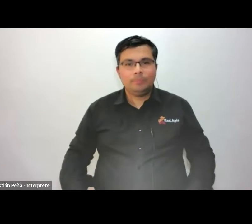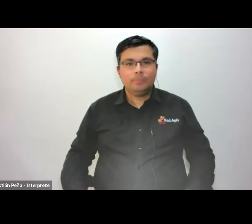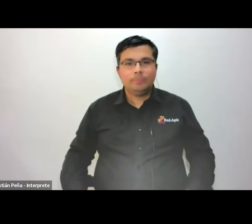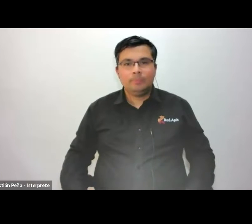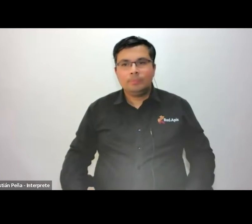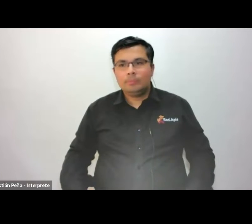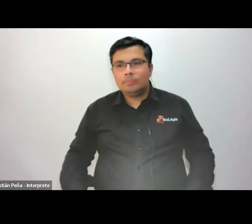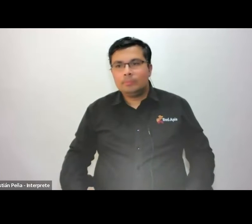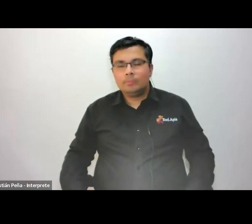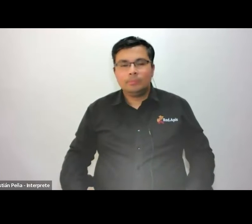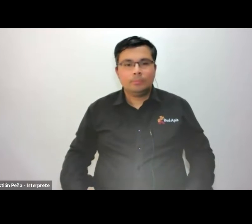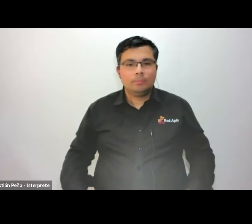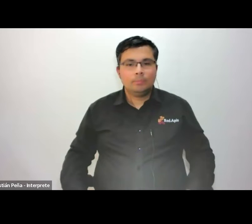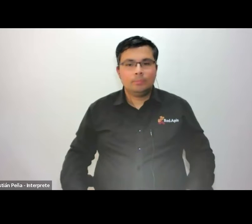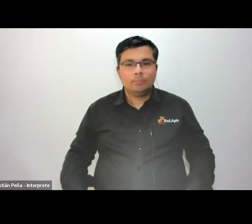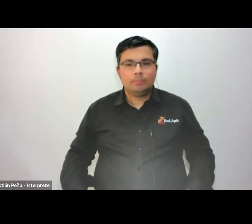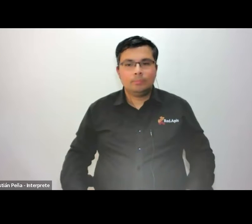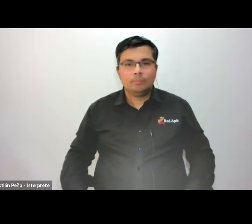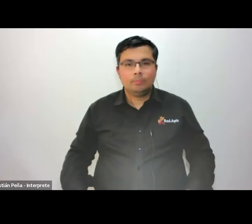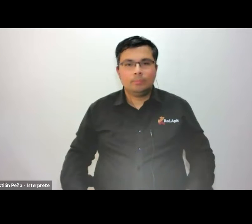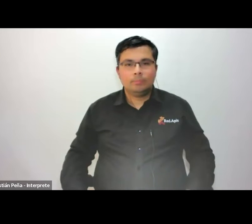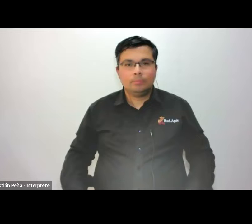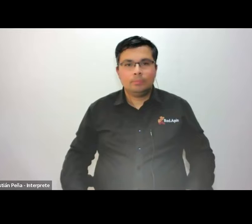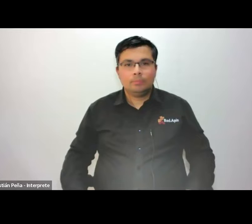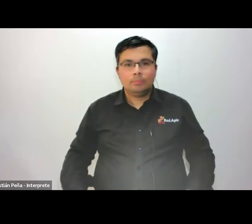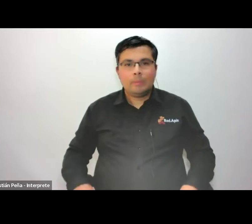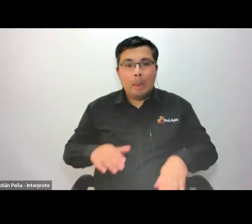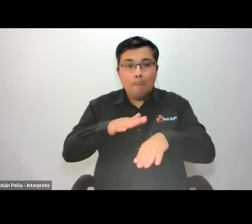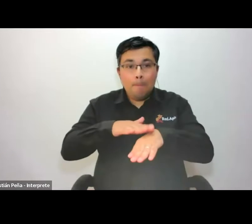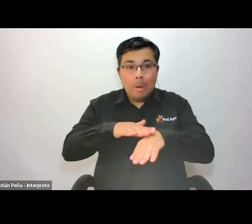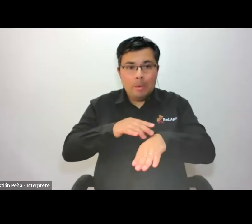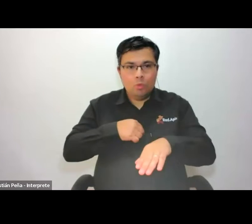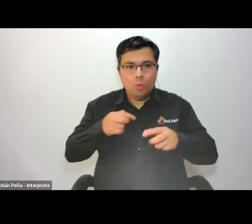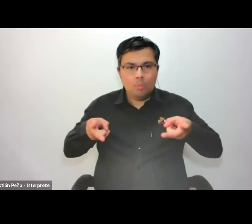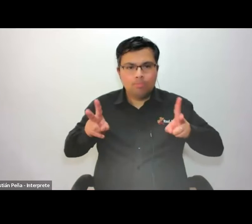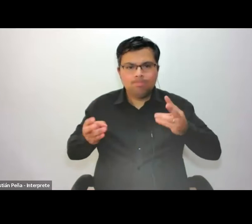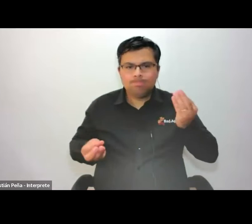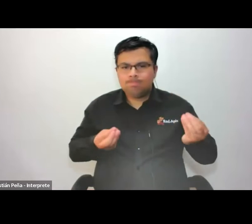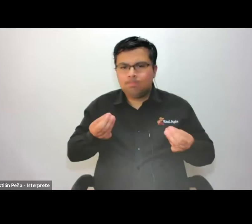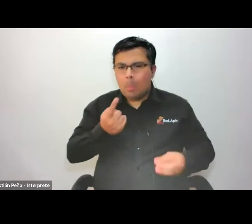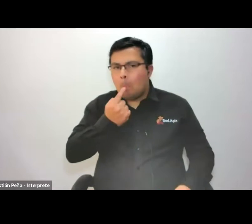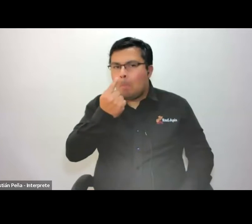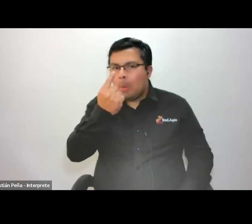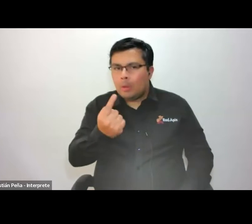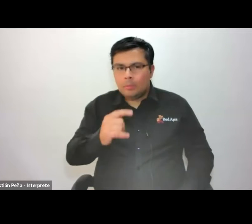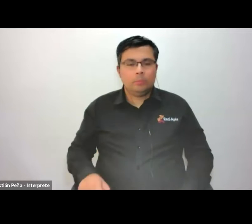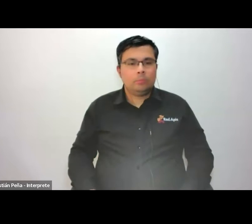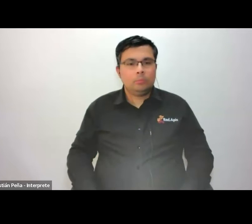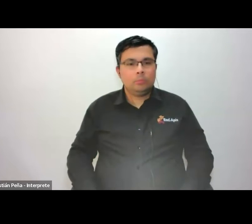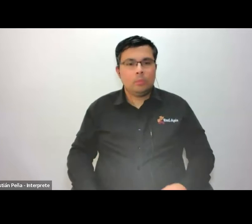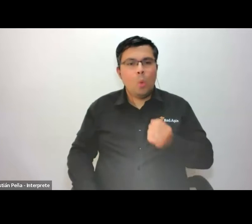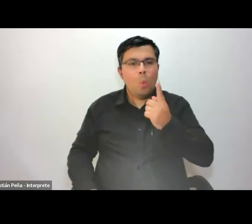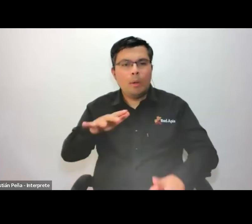Me voy a permitir, porque preguntaban acá, ¿qué ámbito cubre la Superintendencia de Educación?